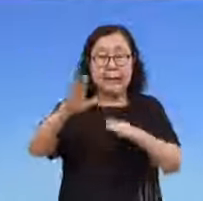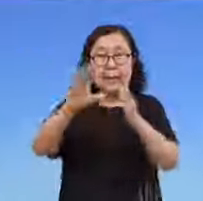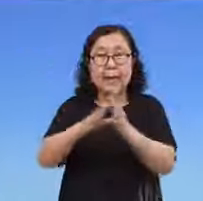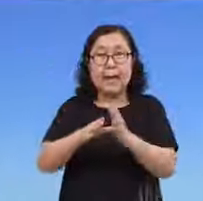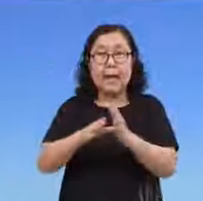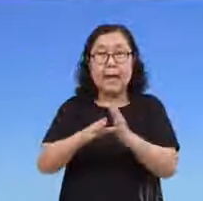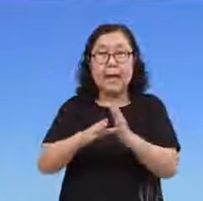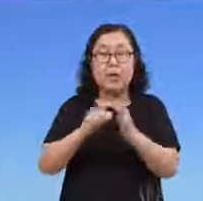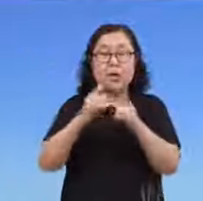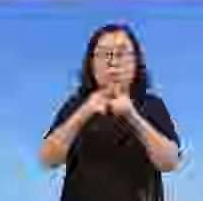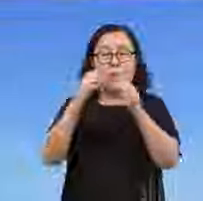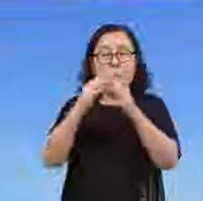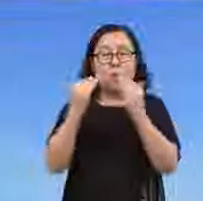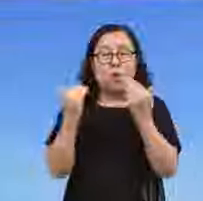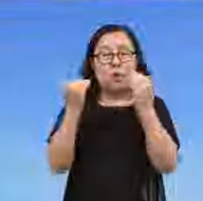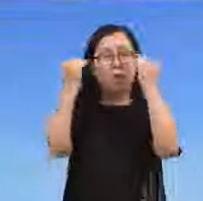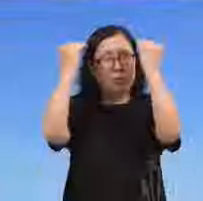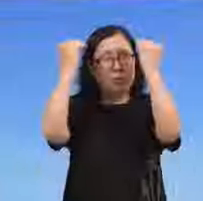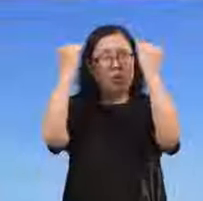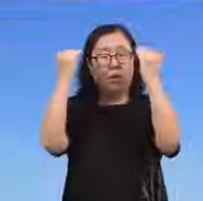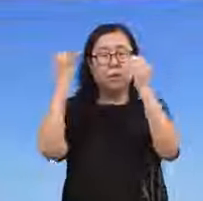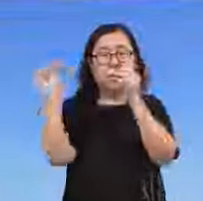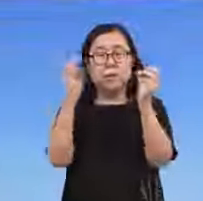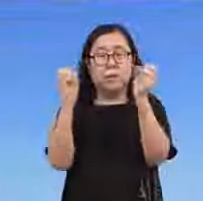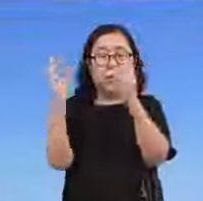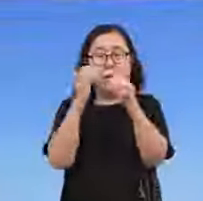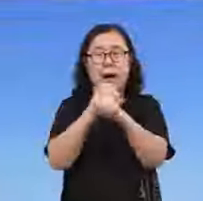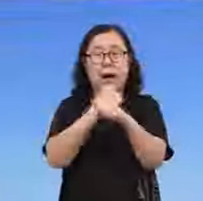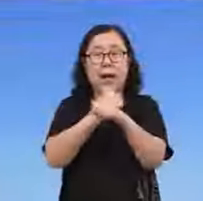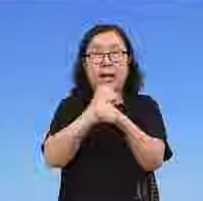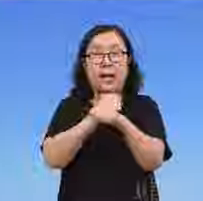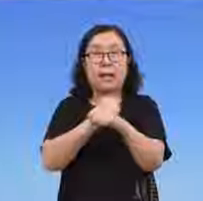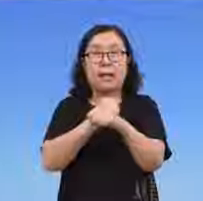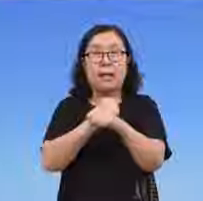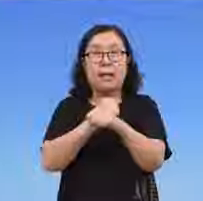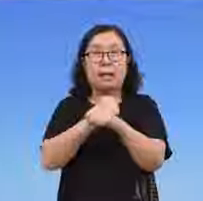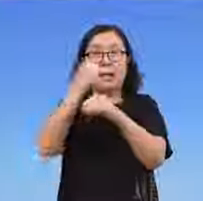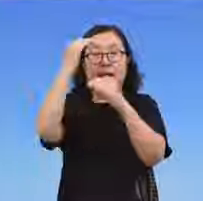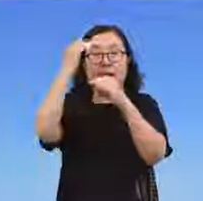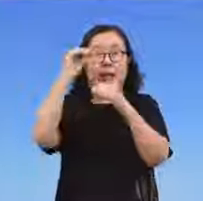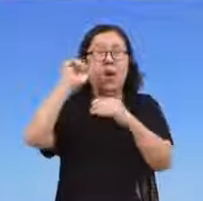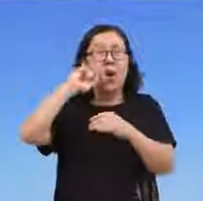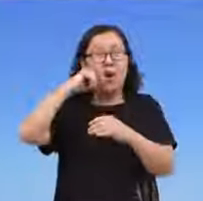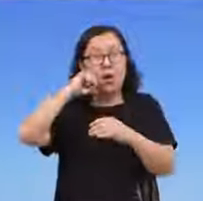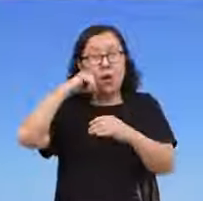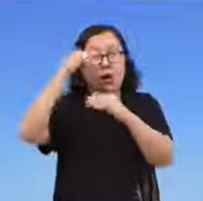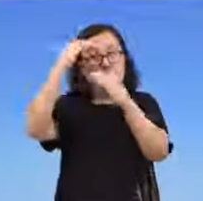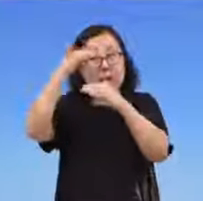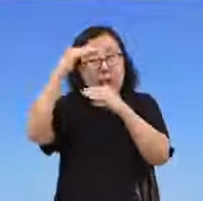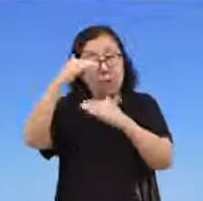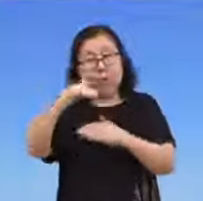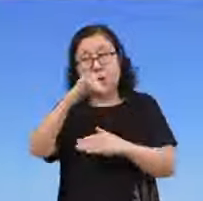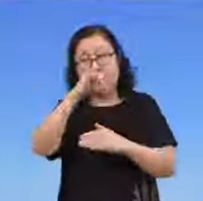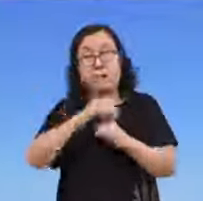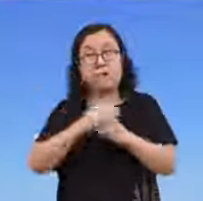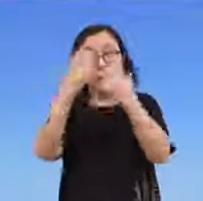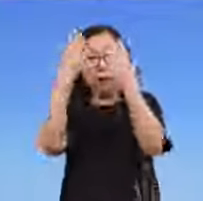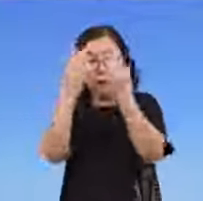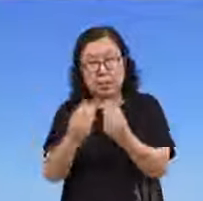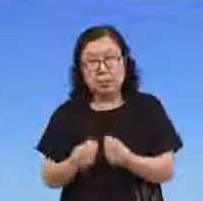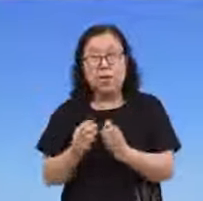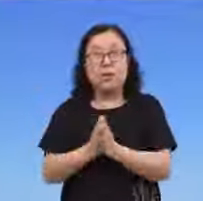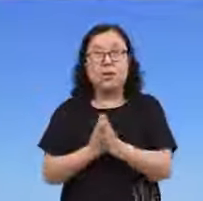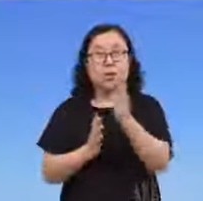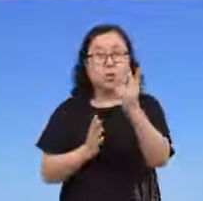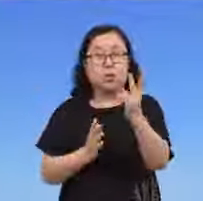교회의 어른들이 대화하는 게 이게 뭔가 무슨 뜻인가, 이게 알쏭달쏭하네, 이해가 안 되는 것들이 종종 있었습니다.